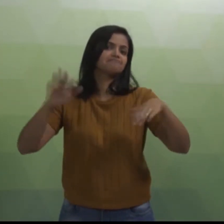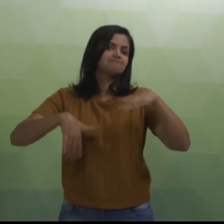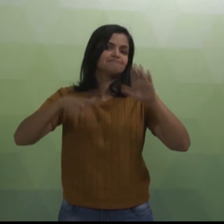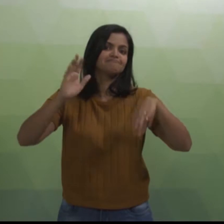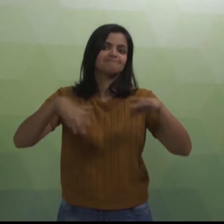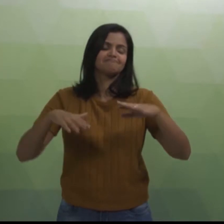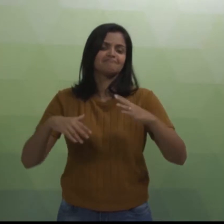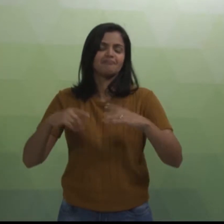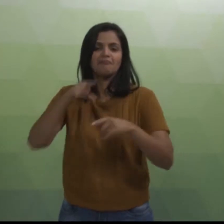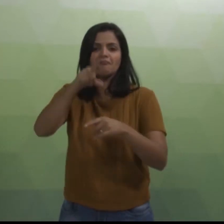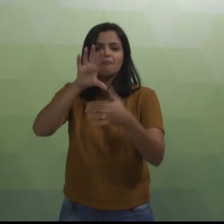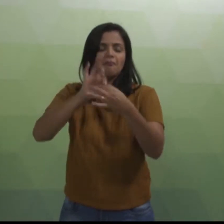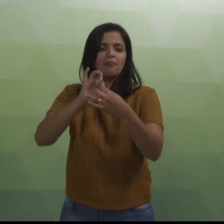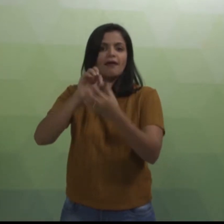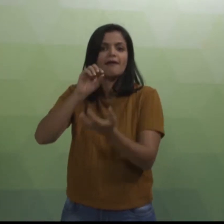dou a vocês.